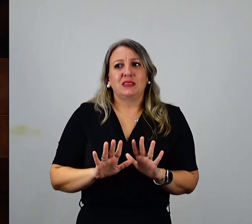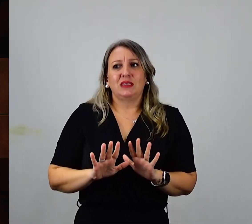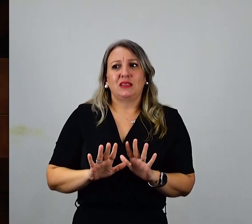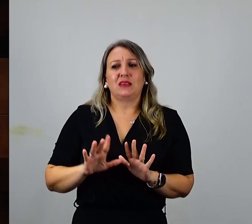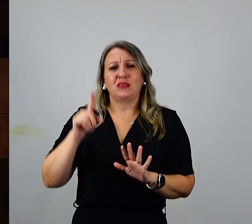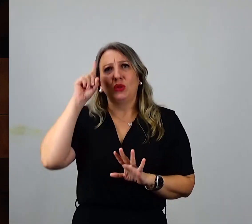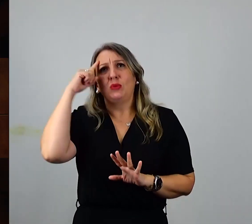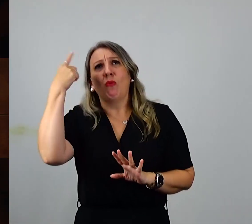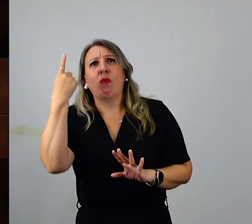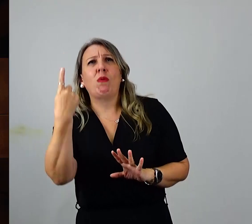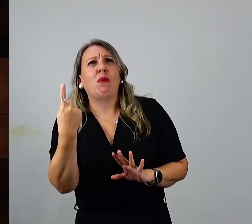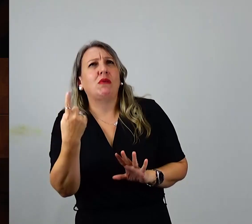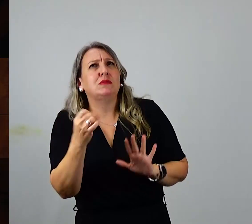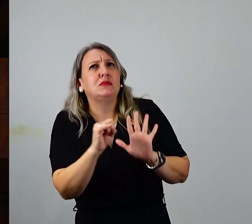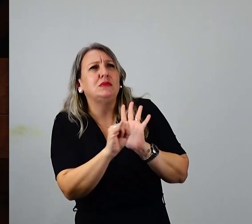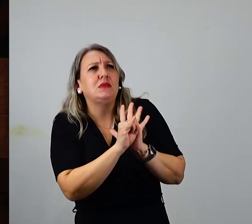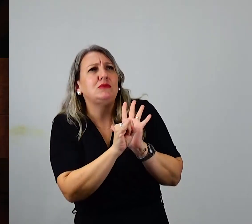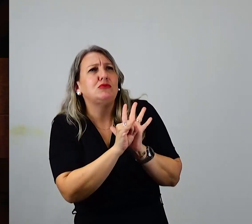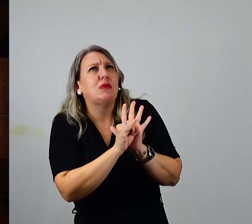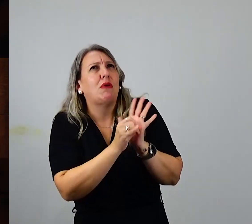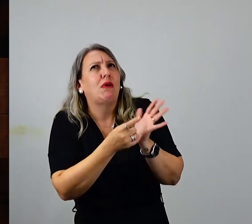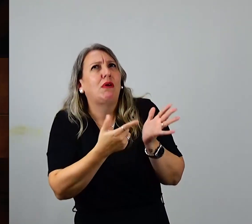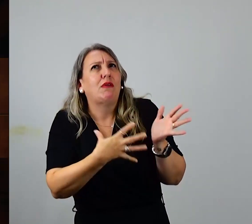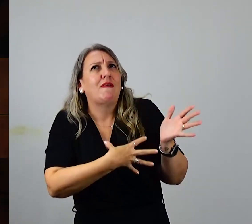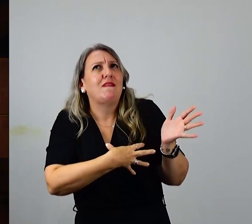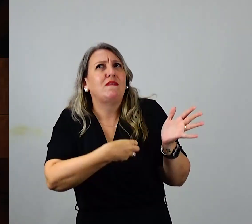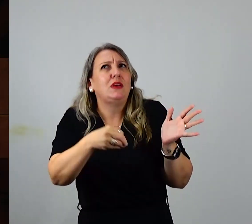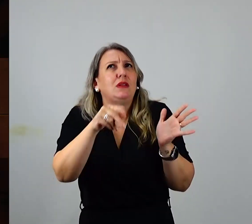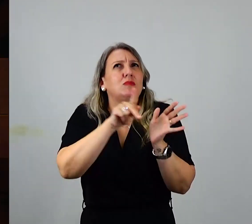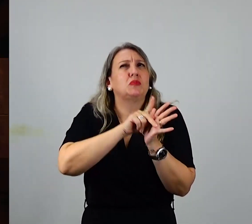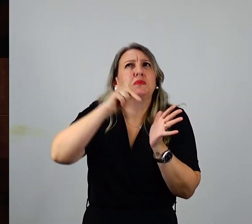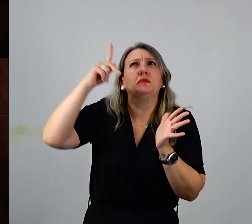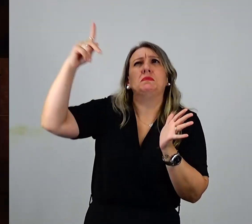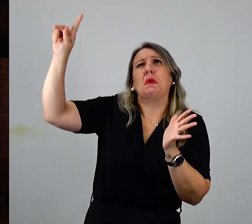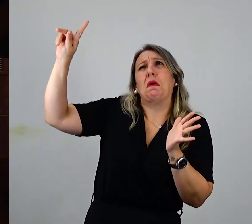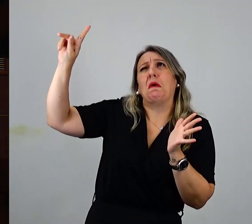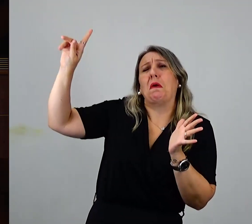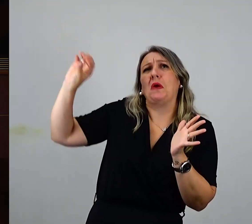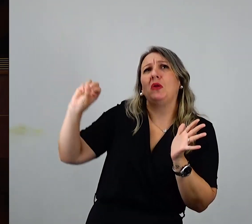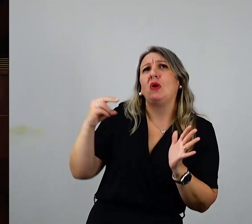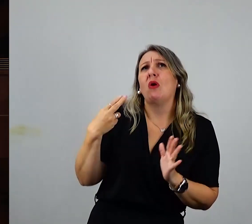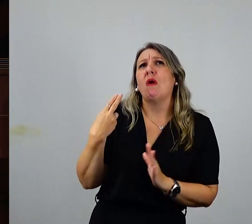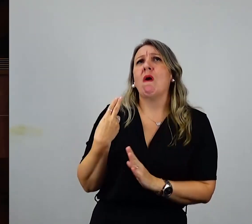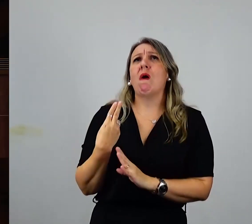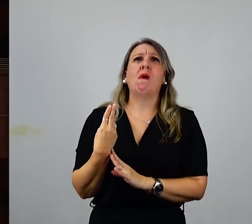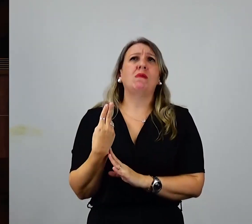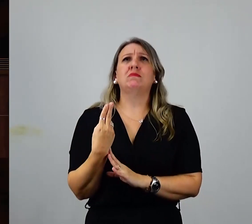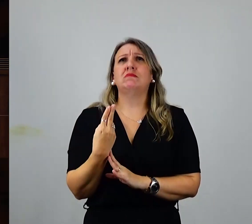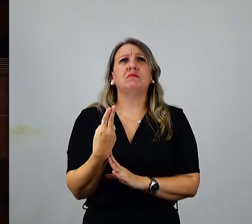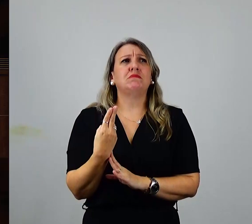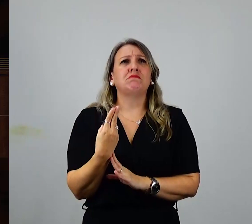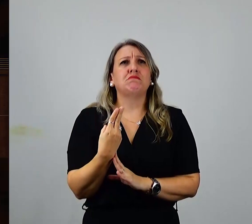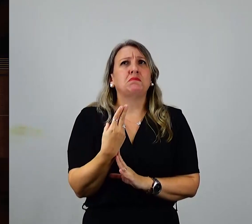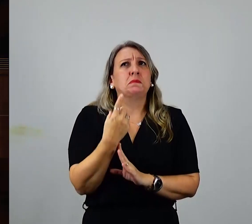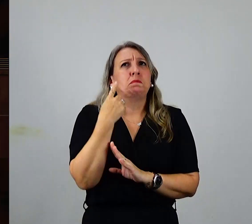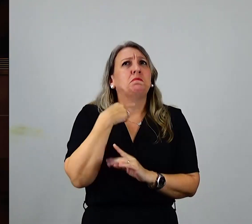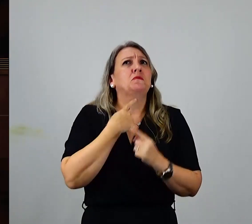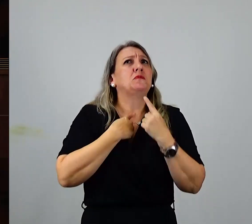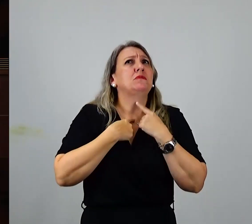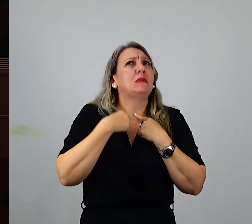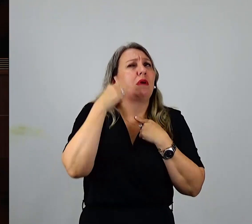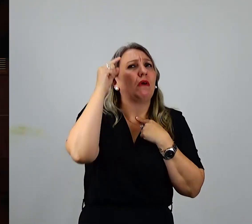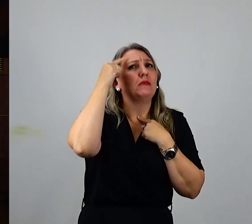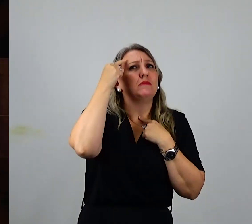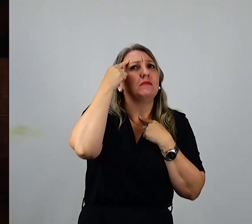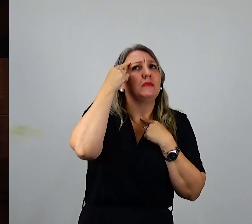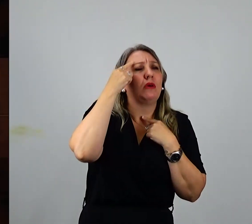E você acha que pode buscar nessa sua dúvida da sua identidade, você busca essas